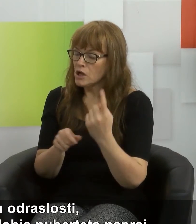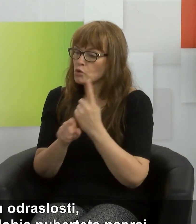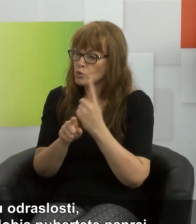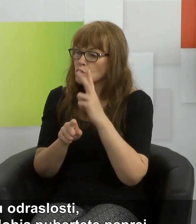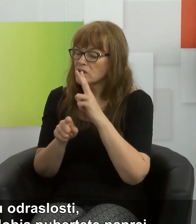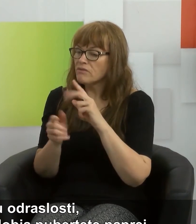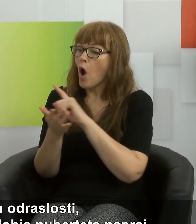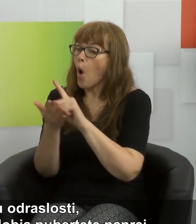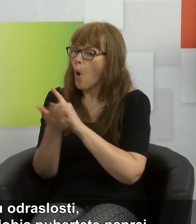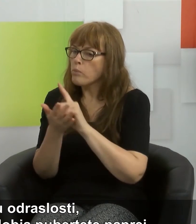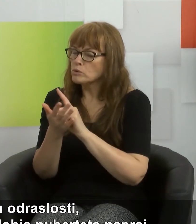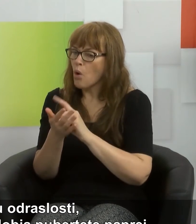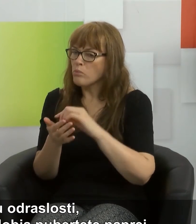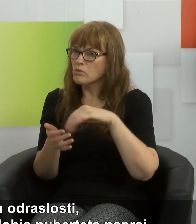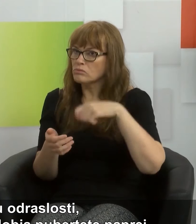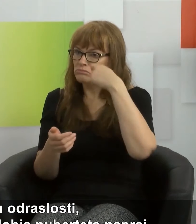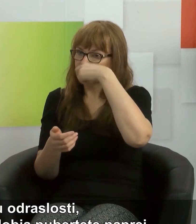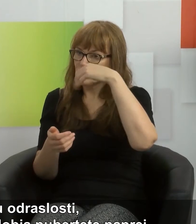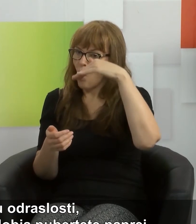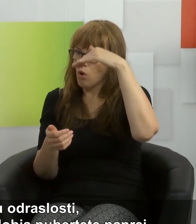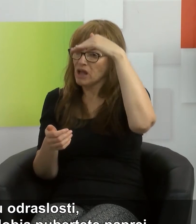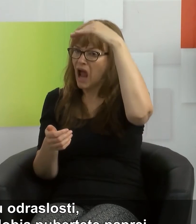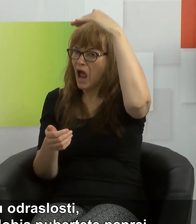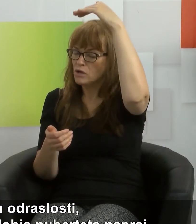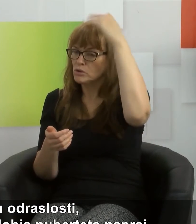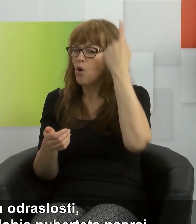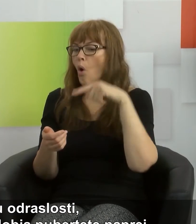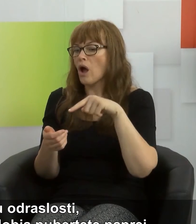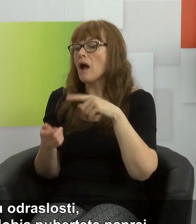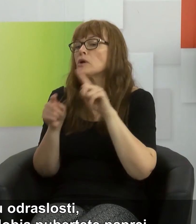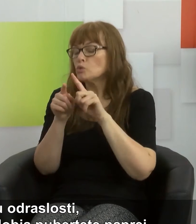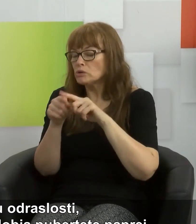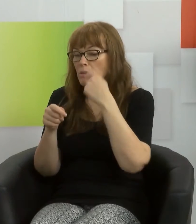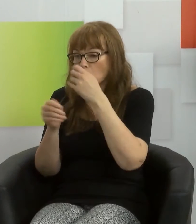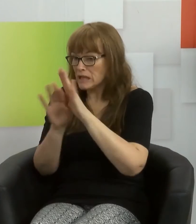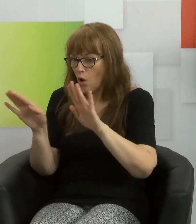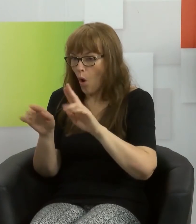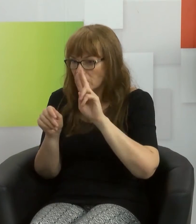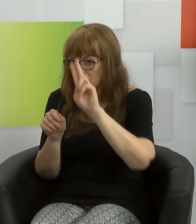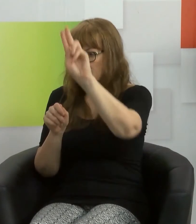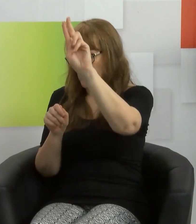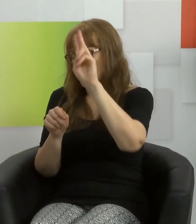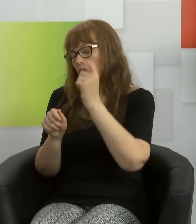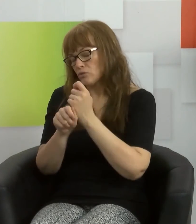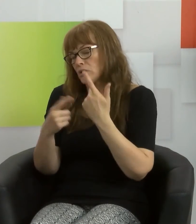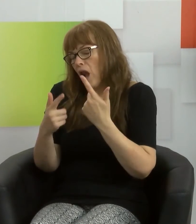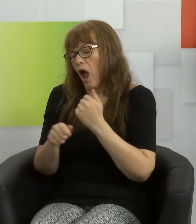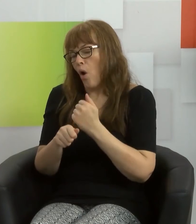tudi v obdobju odraslosti oziroma, ko gremo iz obdobja pubertete naprej.